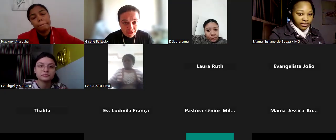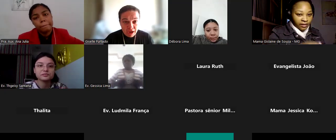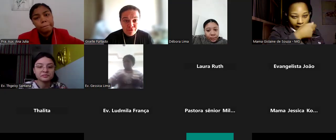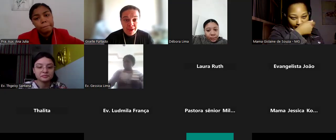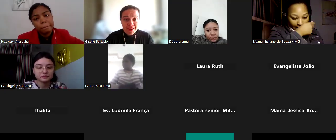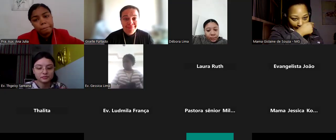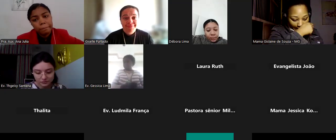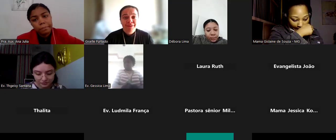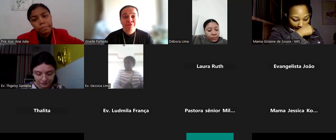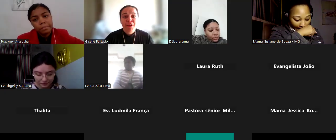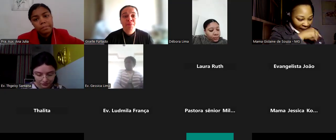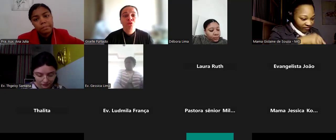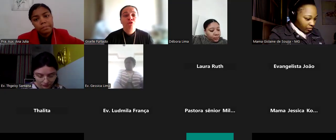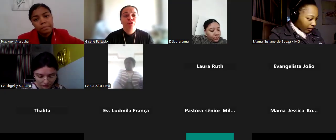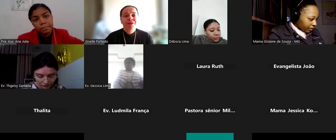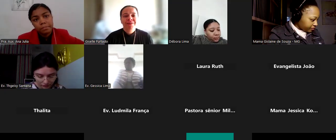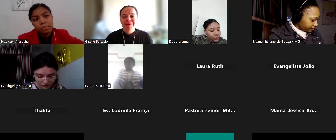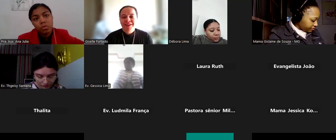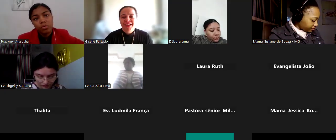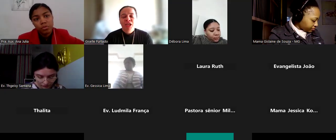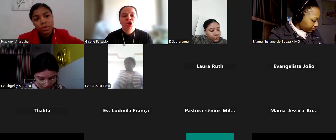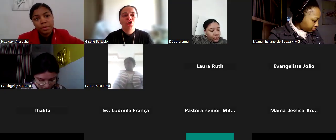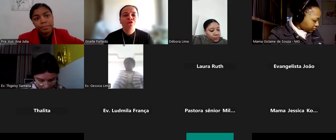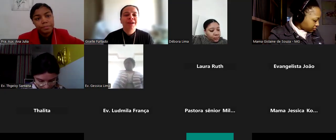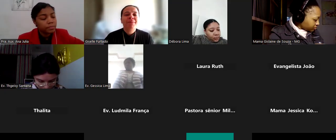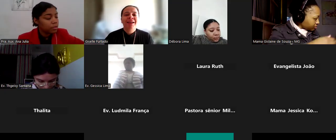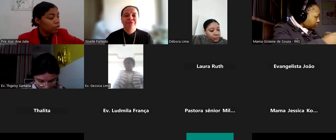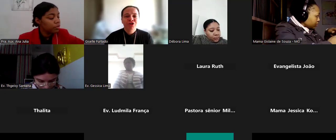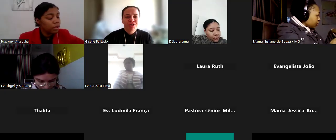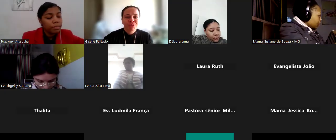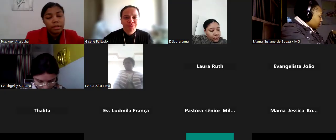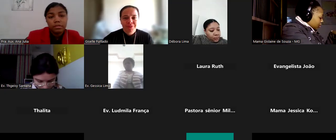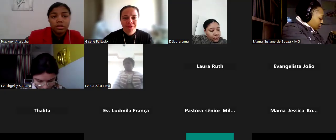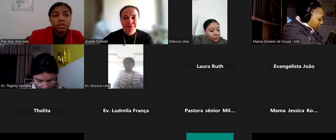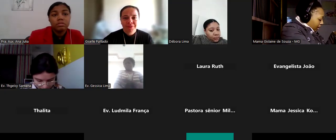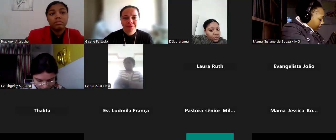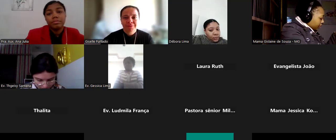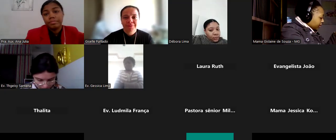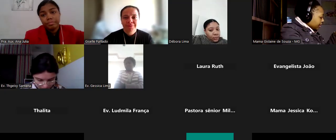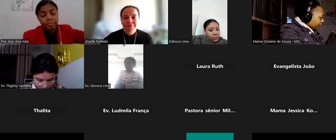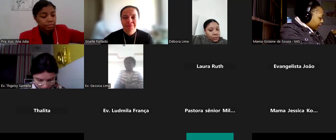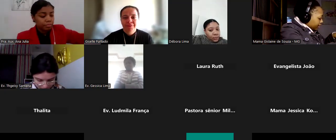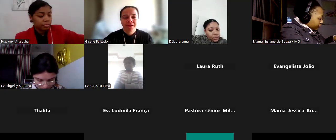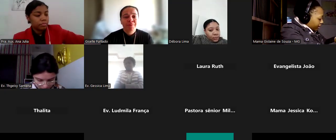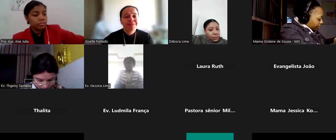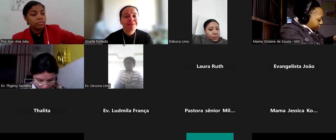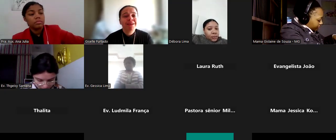a fé vem pelo ouvir e ouvir a palavra de Deus. Mas se eles